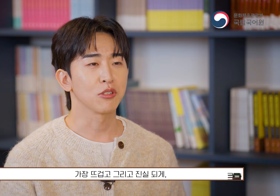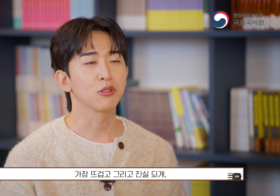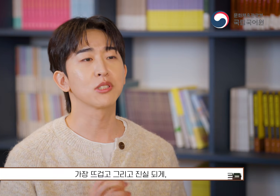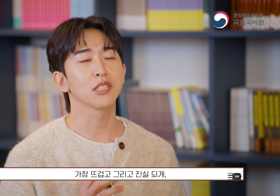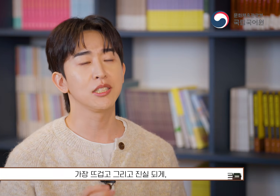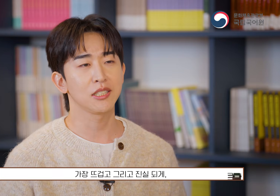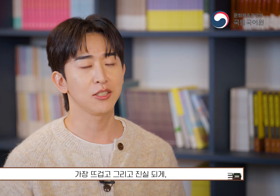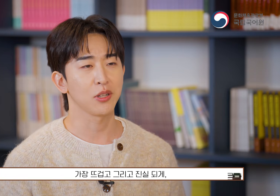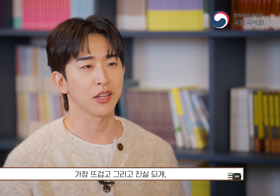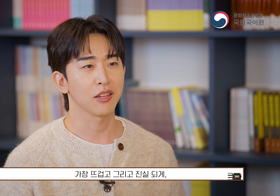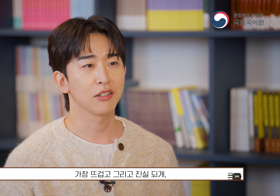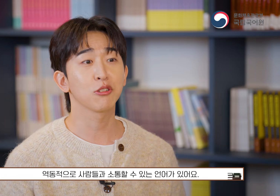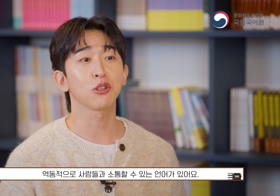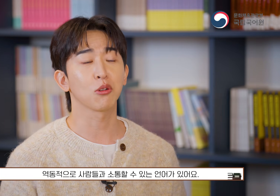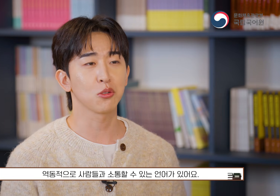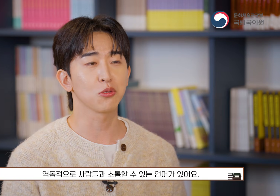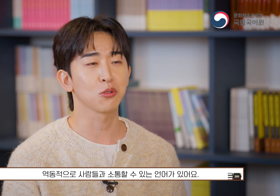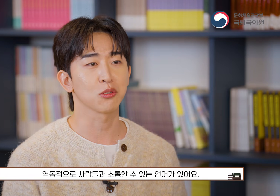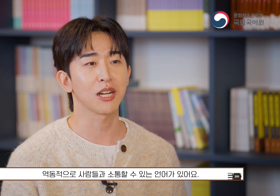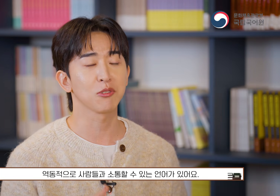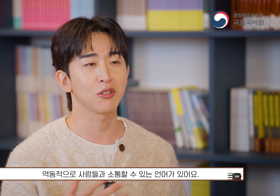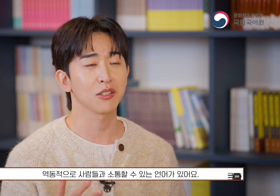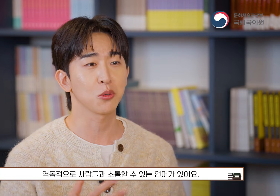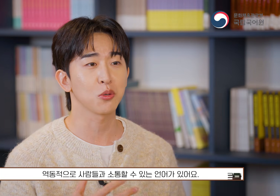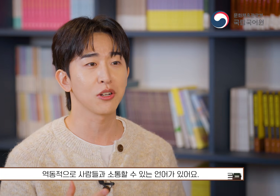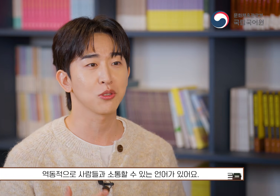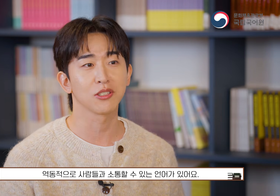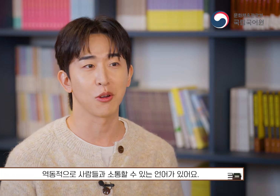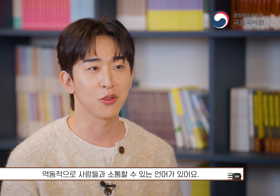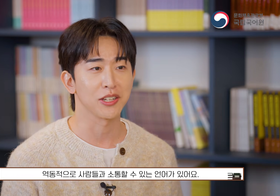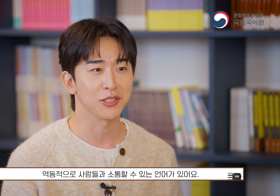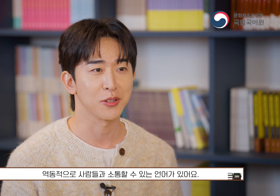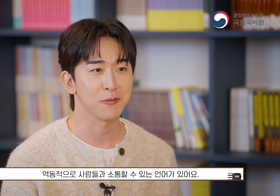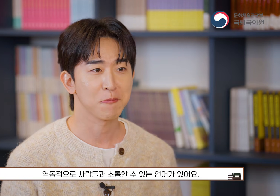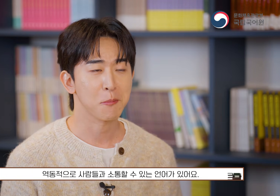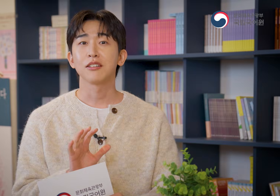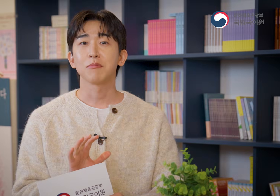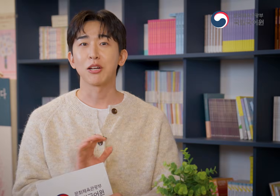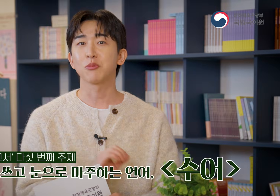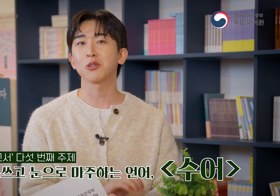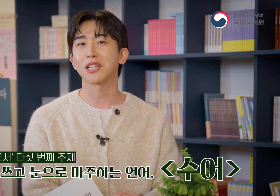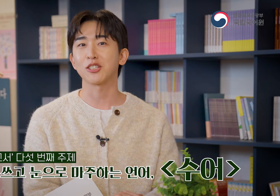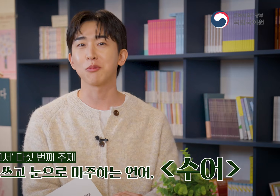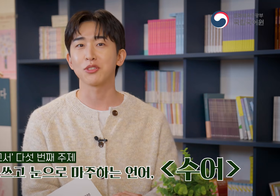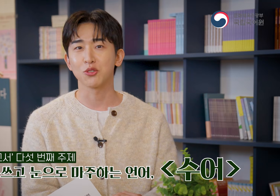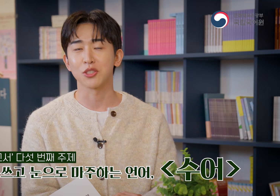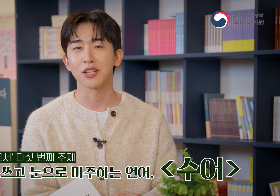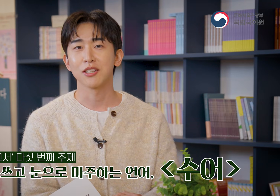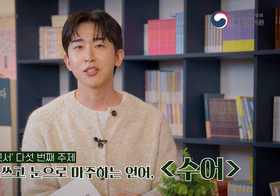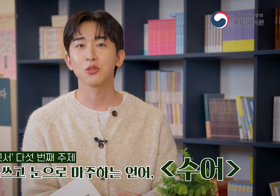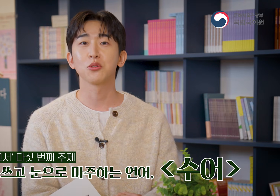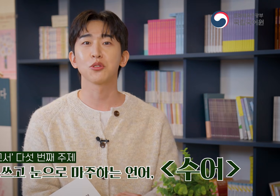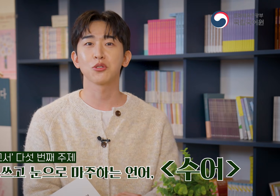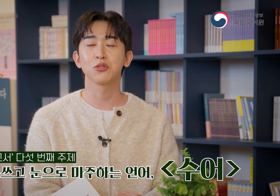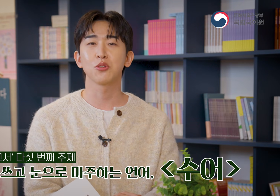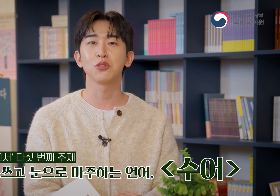그리고 진실되게 그리고 역동적으로 사람들과 소통할 수 있는 언어가 있어요. 마주보고서 5번째 주제, 손으로 쓰고